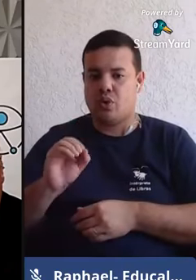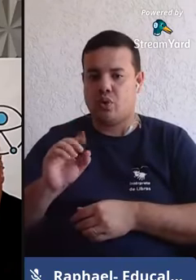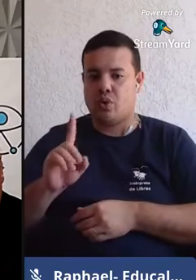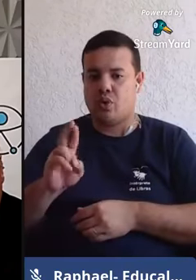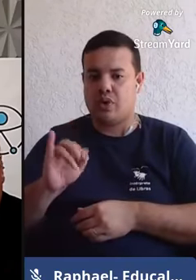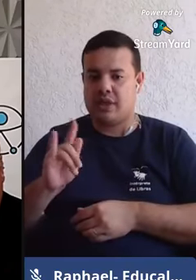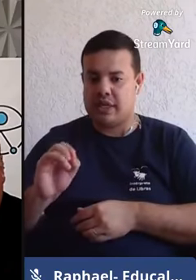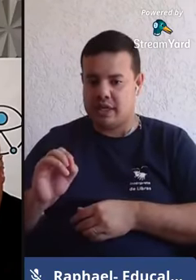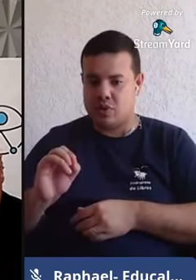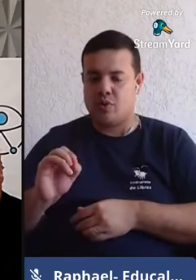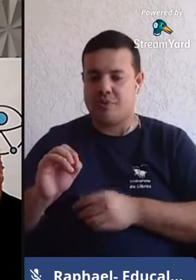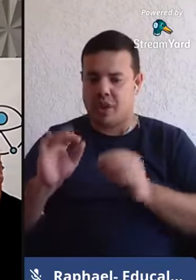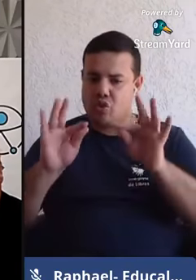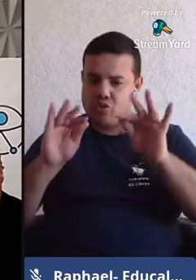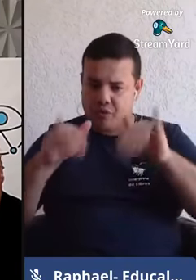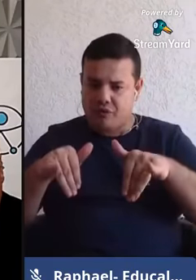final.